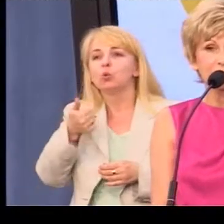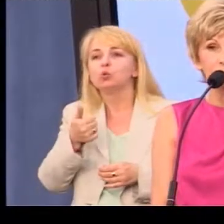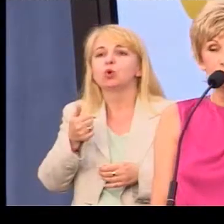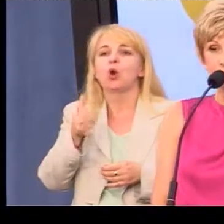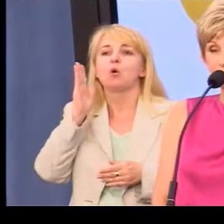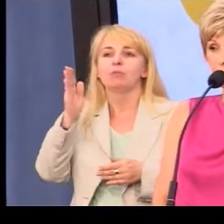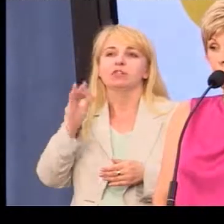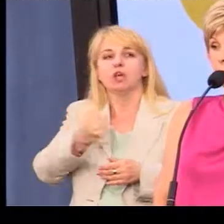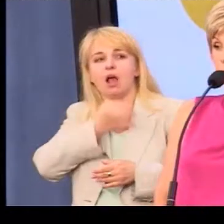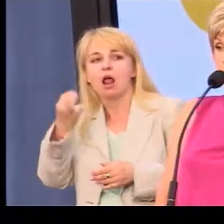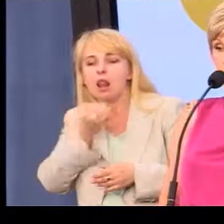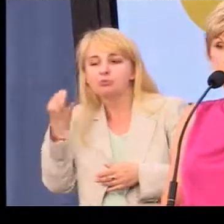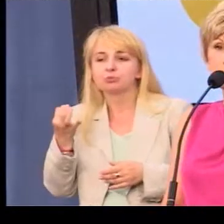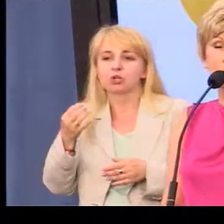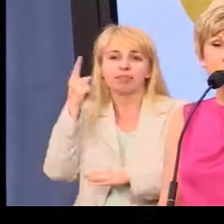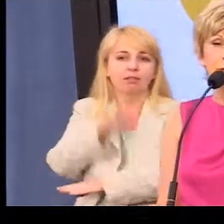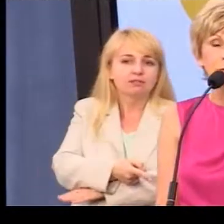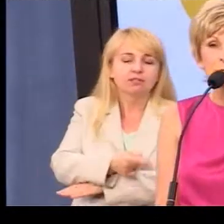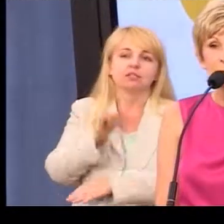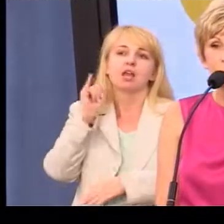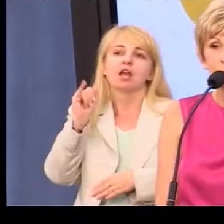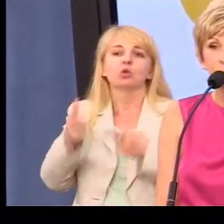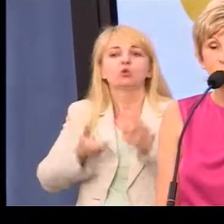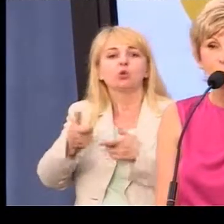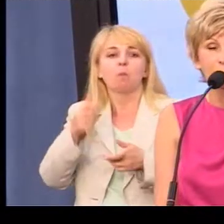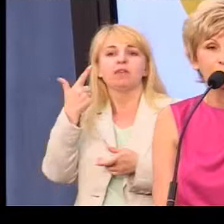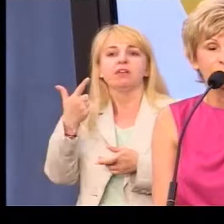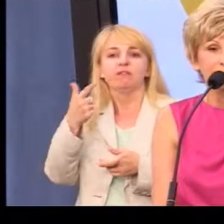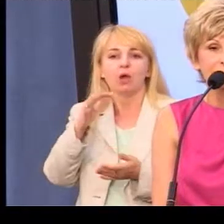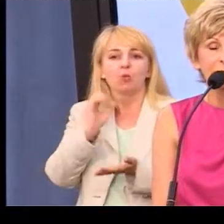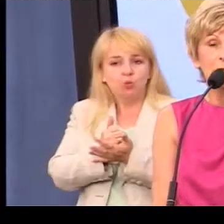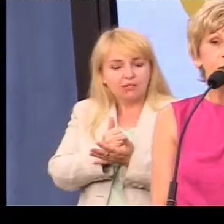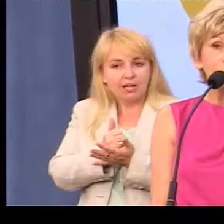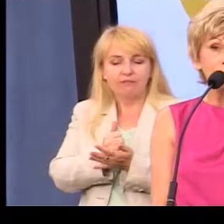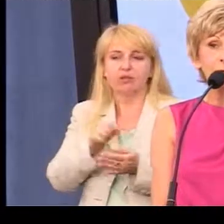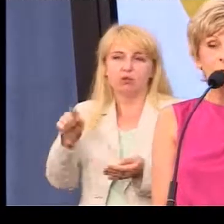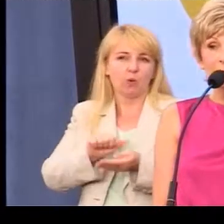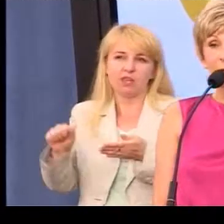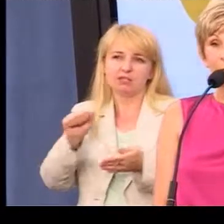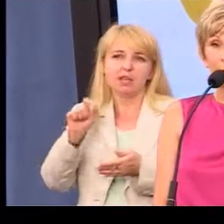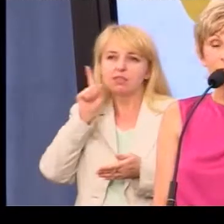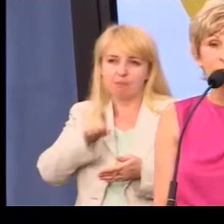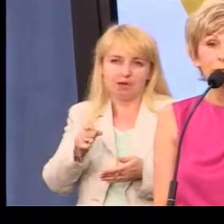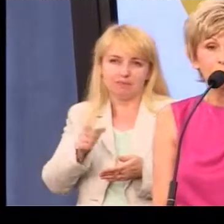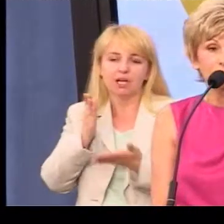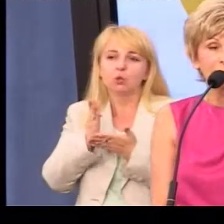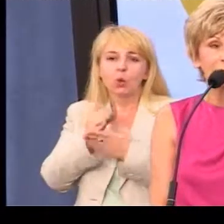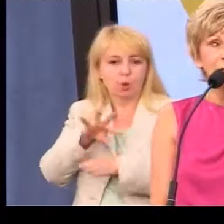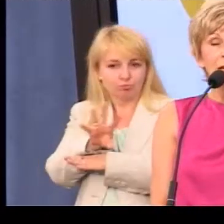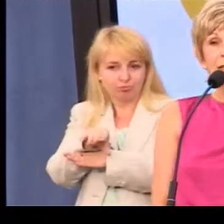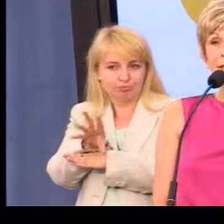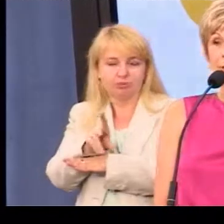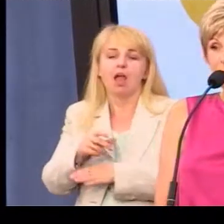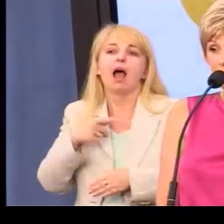podejmie decyzję odnośnie swoich dwóch ustaw, które są ustawami widmo i chowa głowę w piasek. Notabene ustawa pani